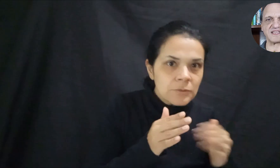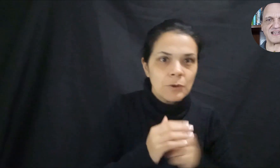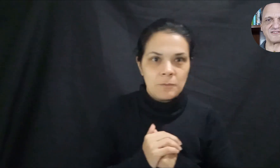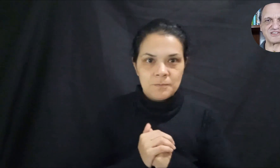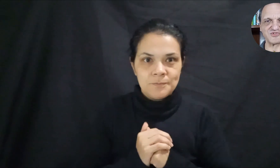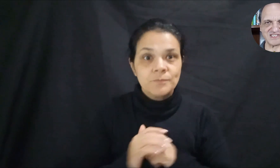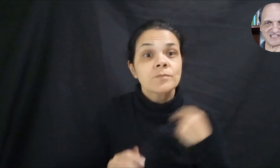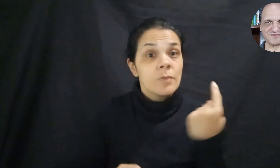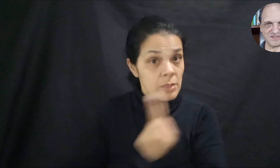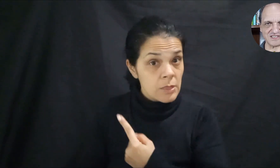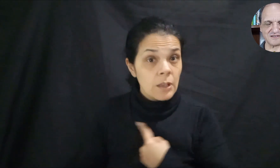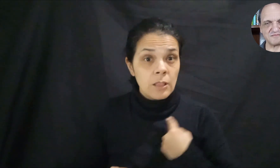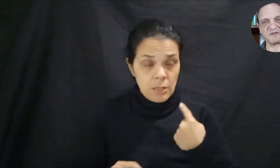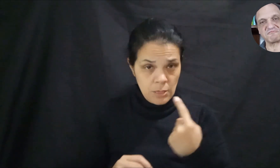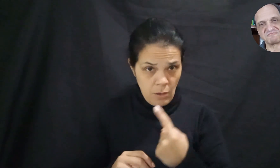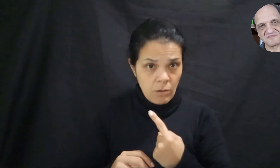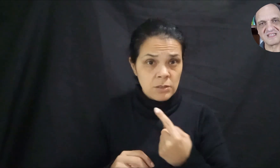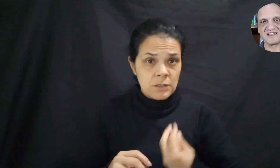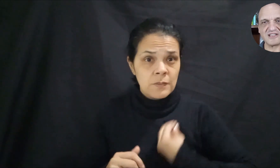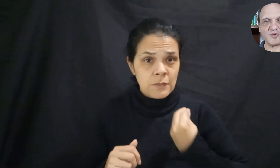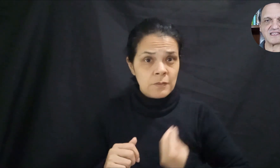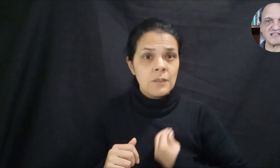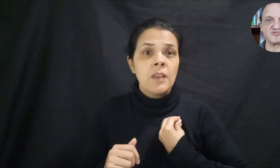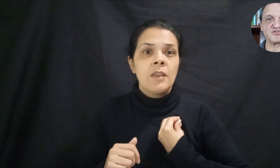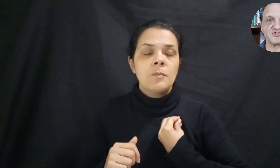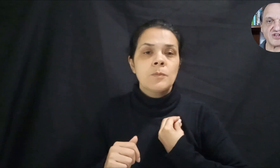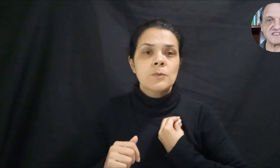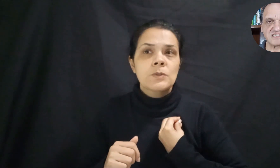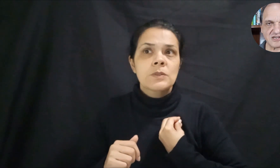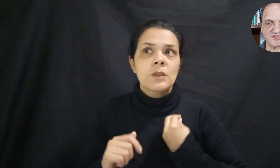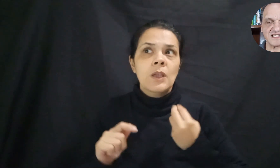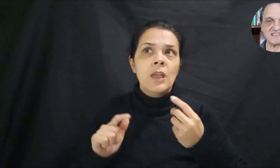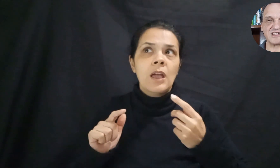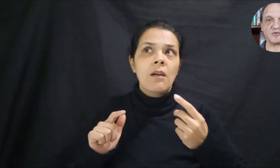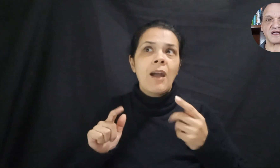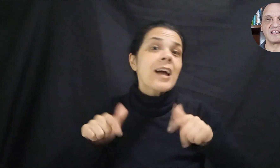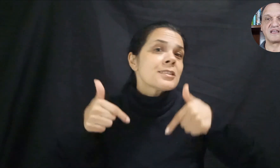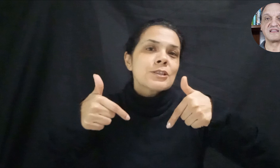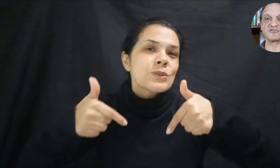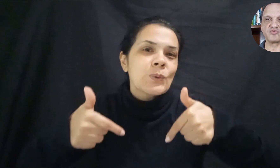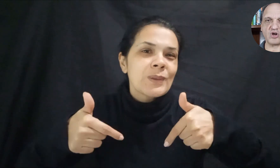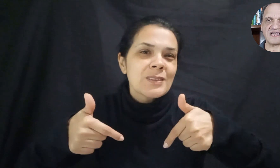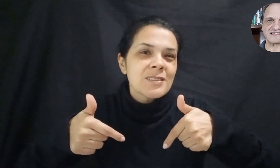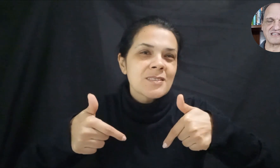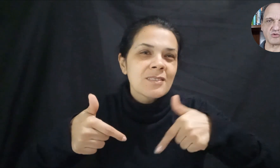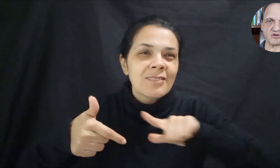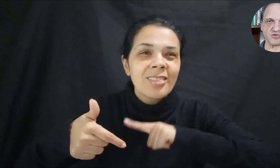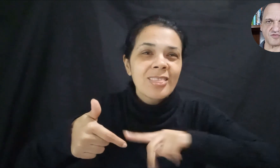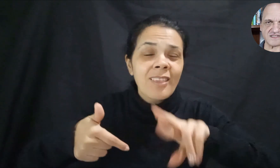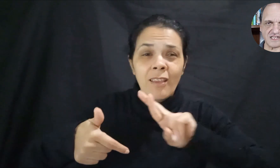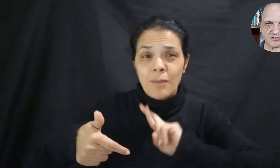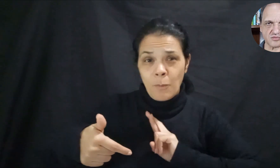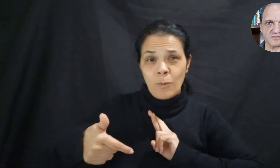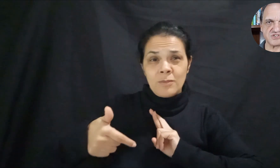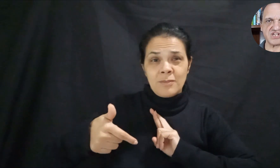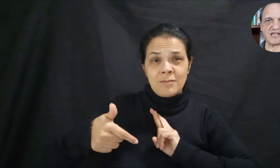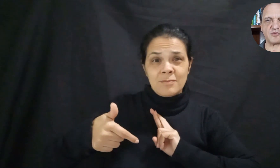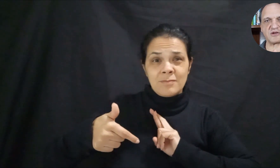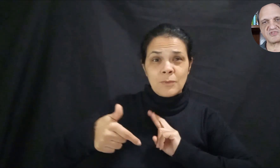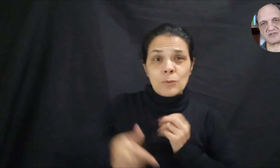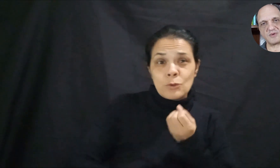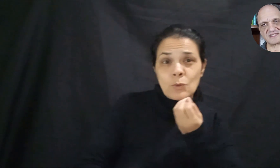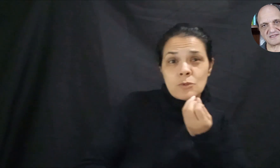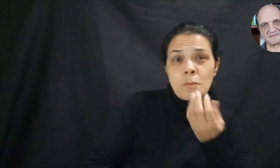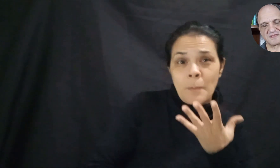estou enquadrado na justiça divina? Enquadrado todos nós estamos. A questão é, toda ação que eu estou fazendo gera